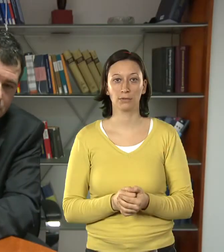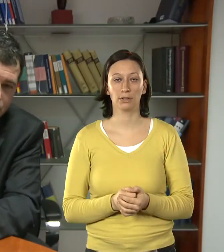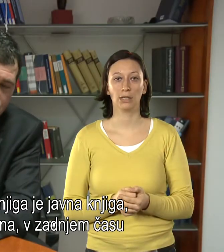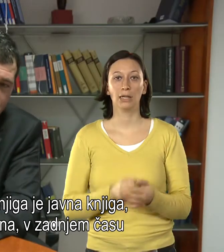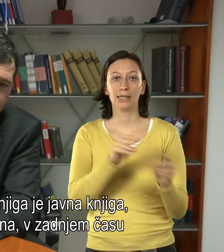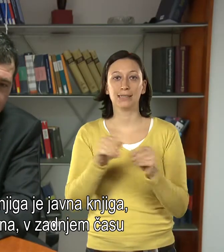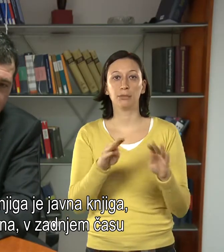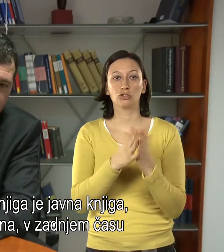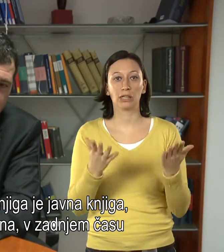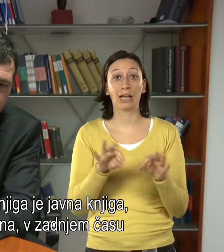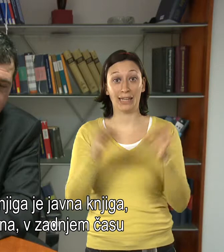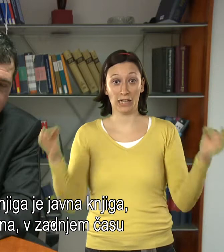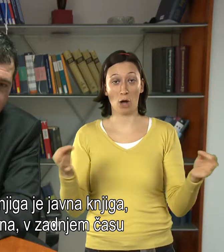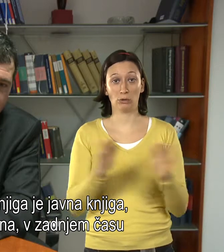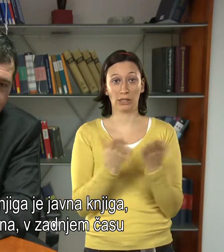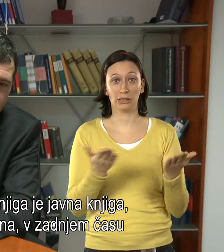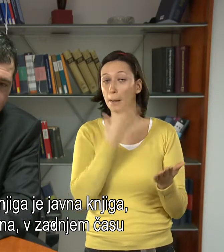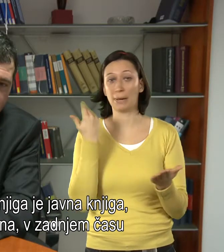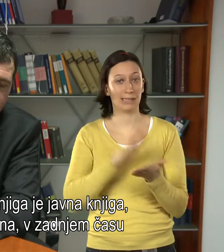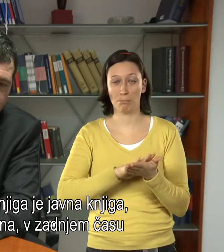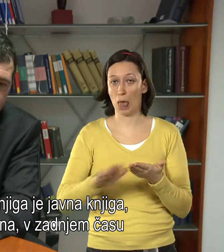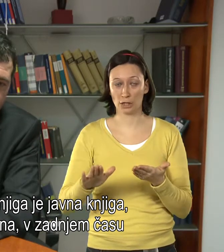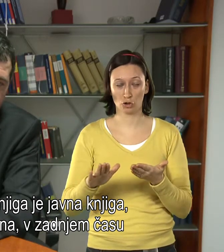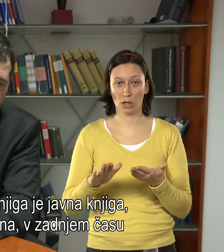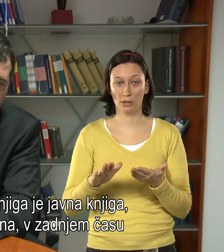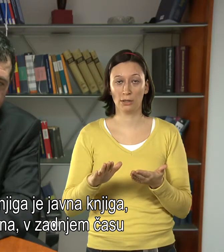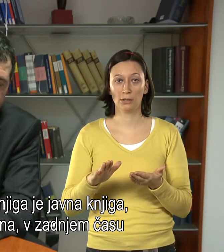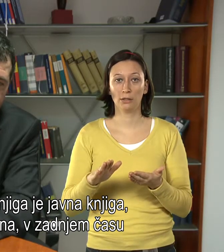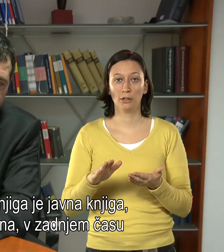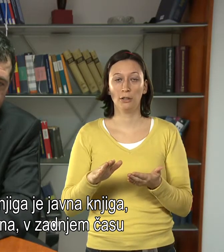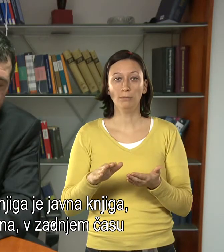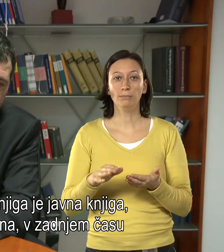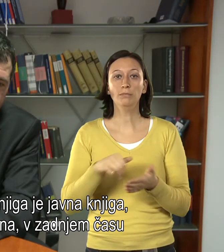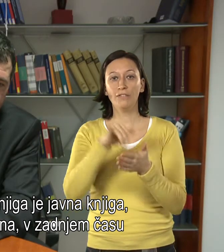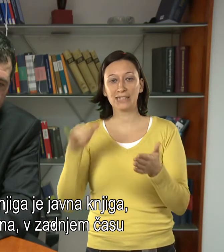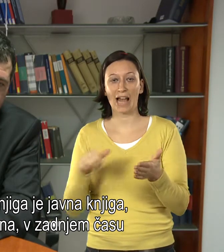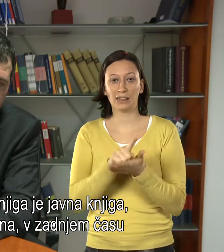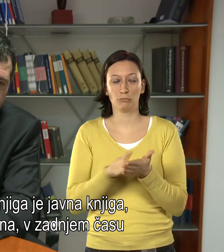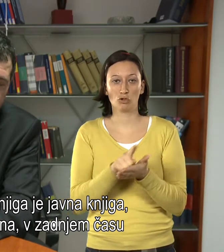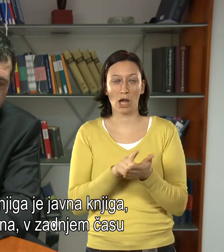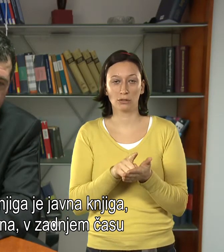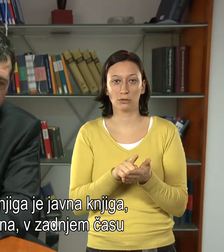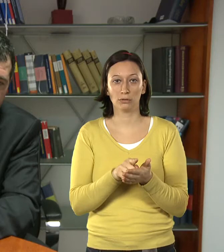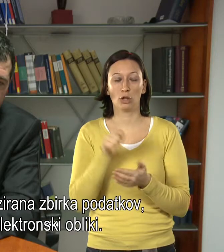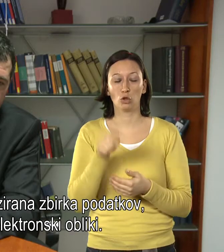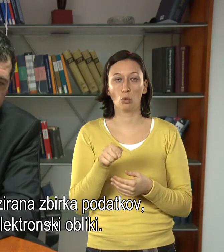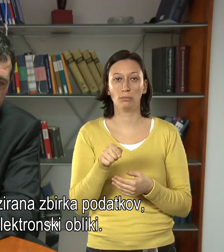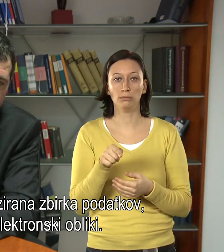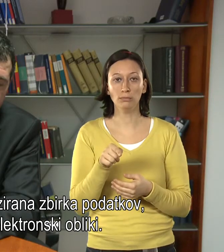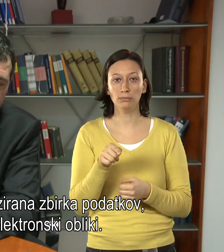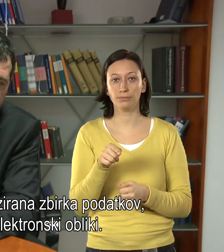No, zemljiška knjiga je javna knjiga, je brezplačna. V zadnjem času je